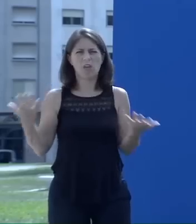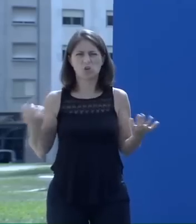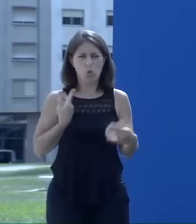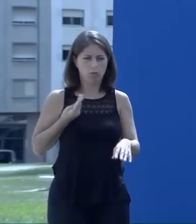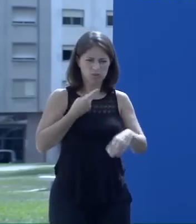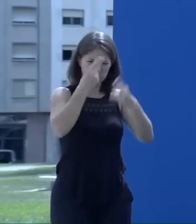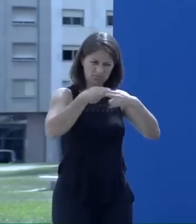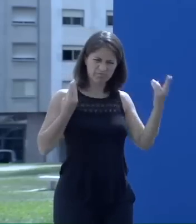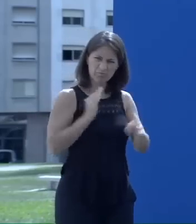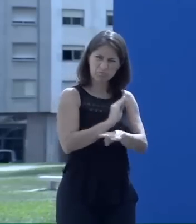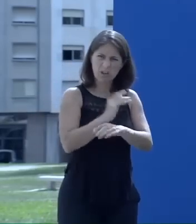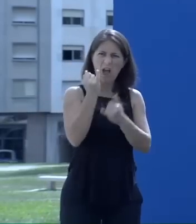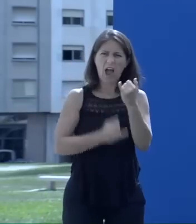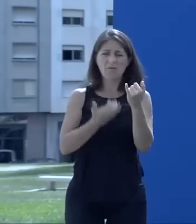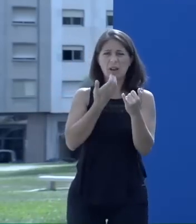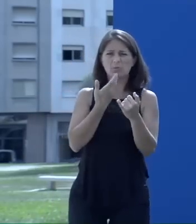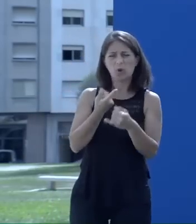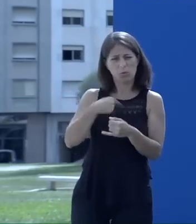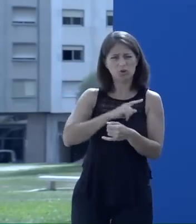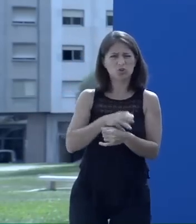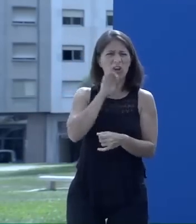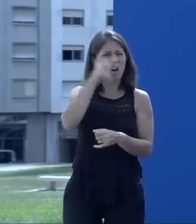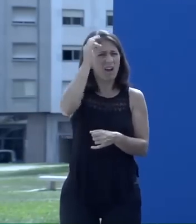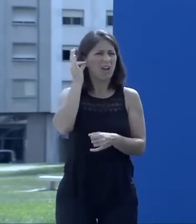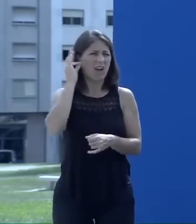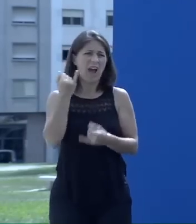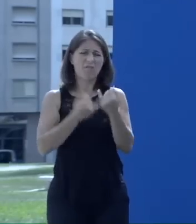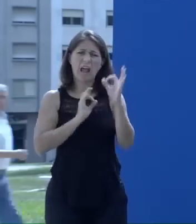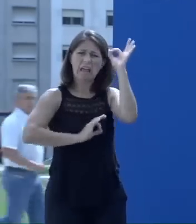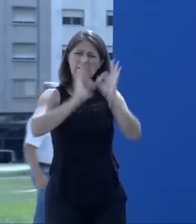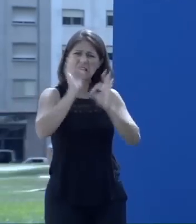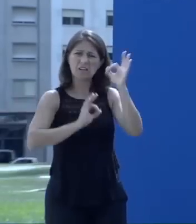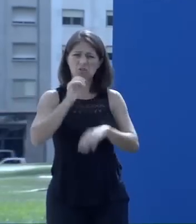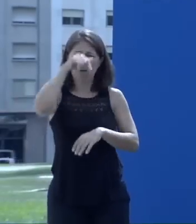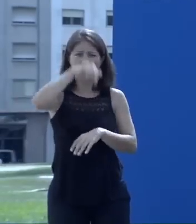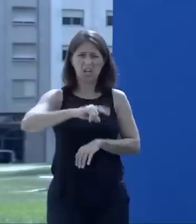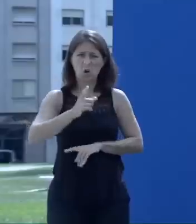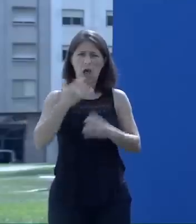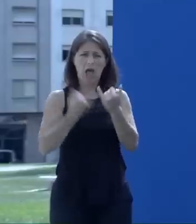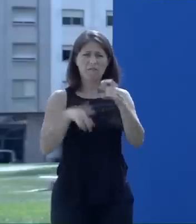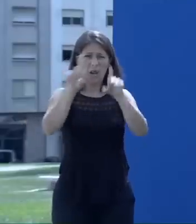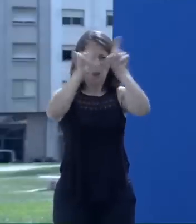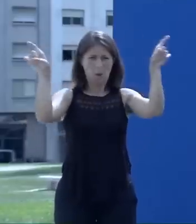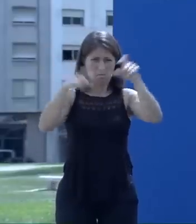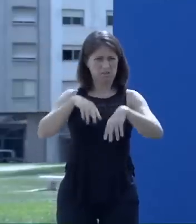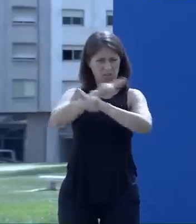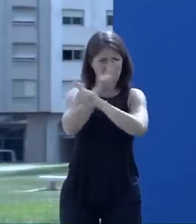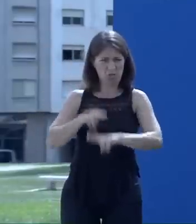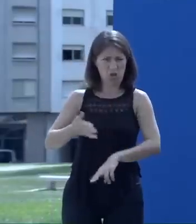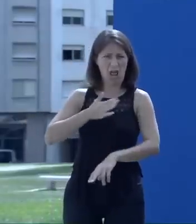Que as plusvalías que xenera o aforro das galegas e galegos xa non quedan en Galicia, quedan nunha multinacional venezolana. Claro que nos interesa